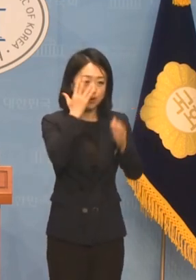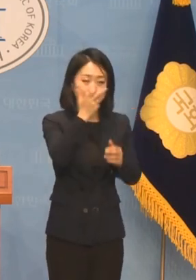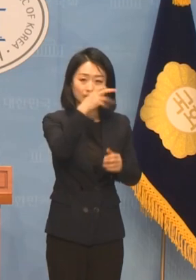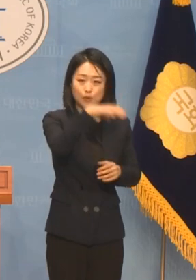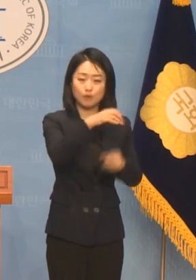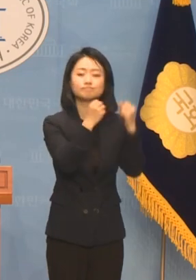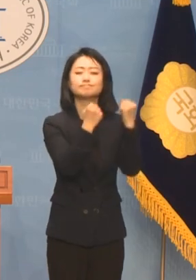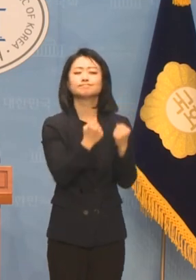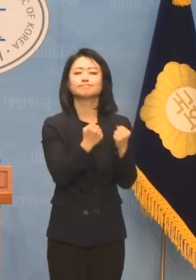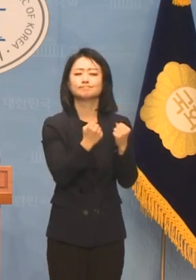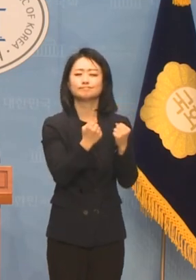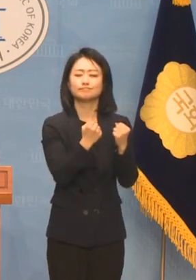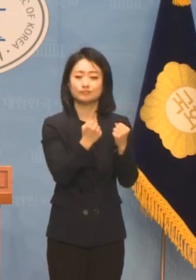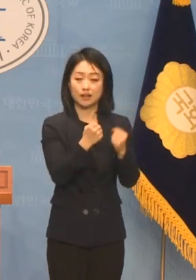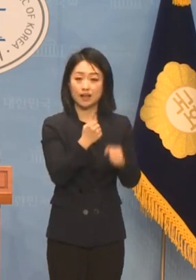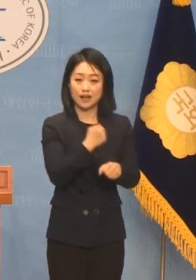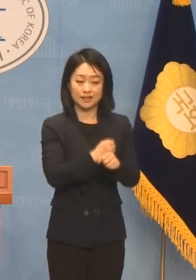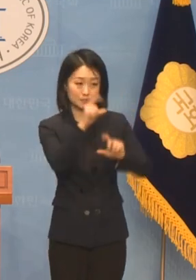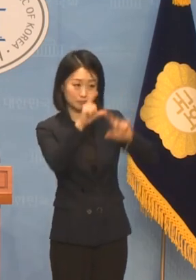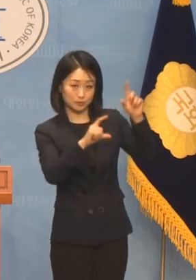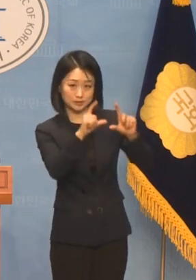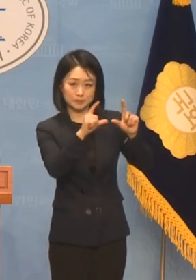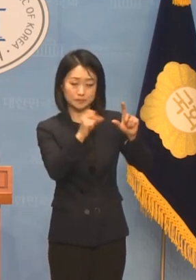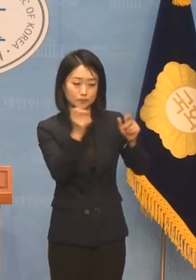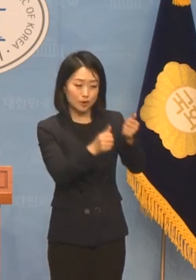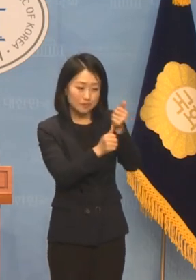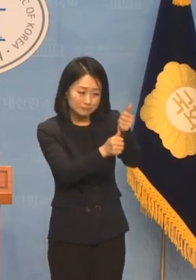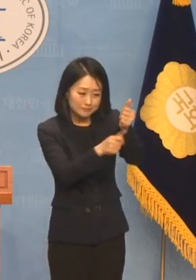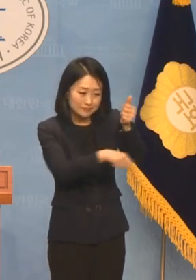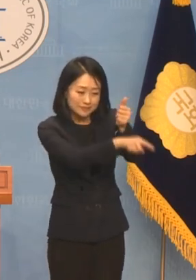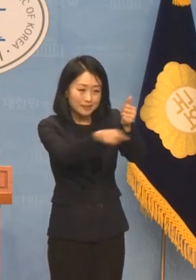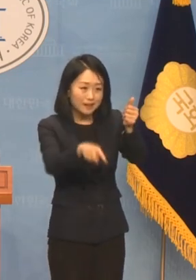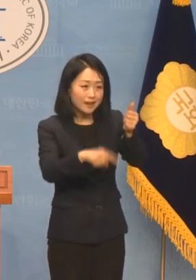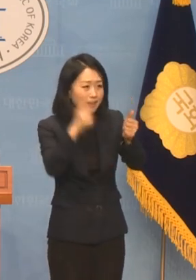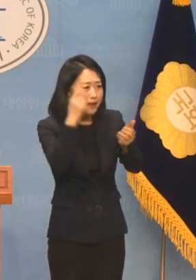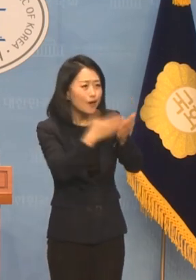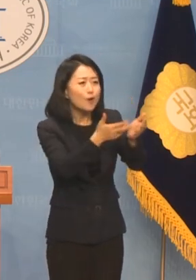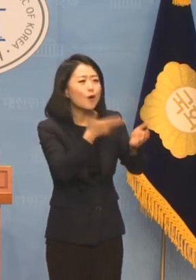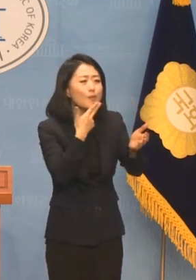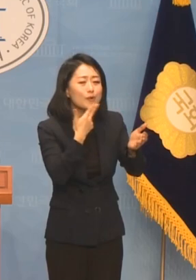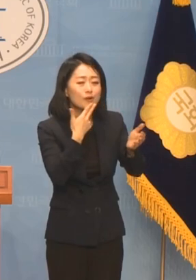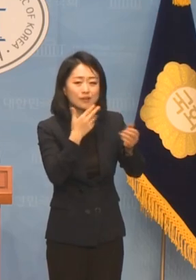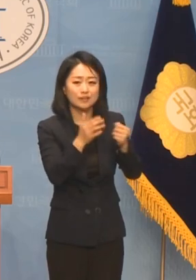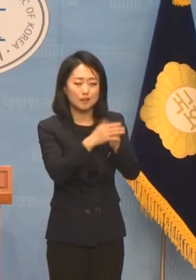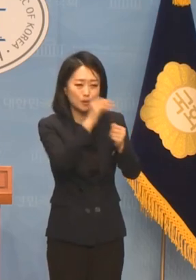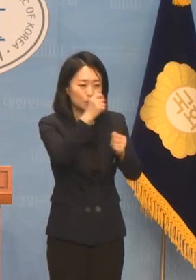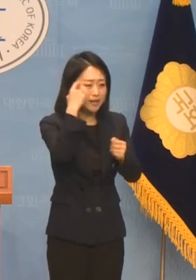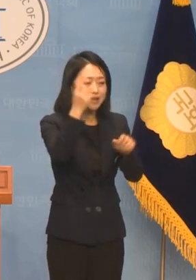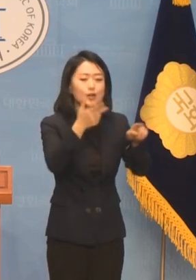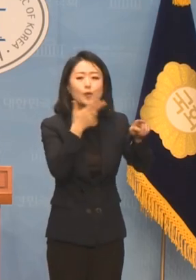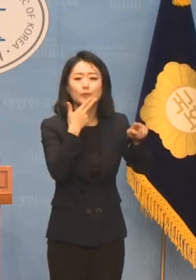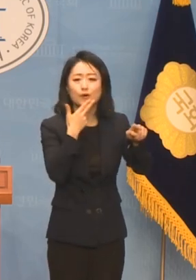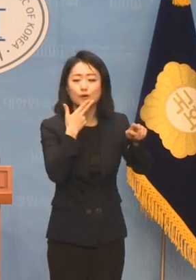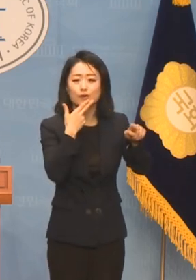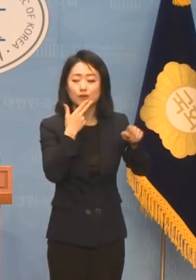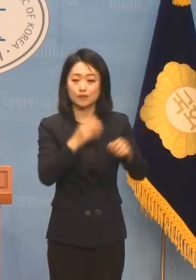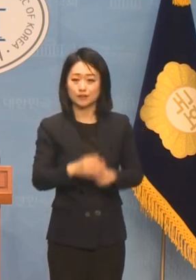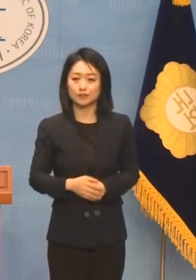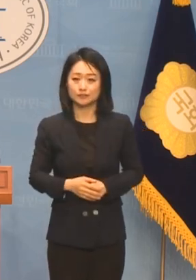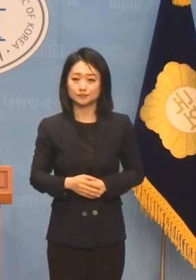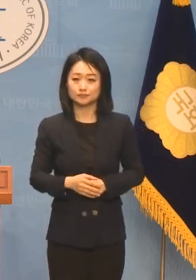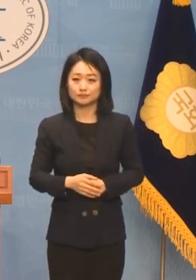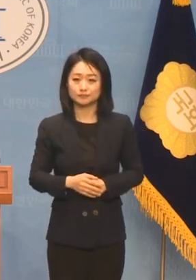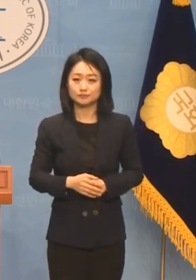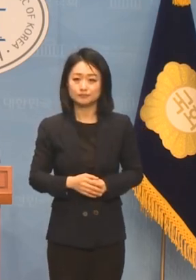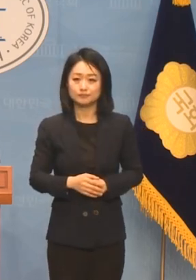반대견해라고는 하나도 내놓지 못하는 참모들과 논의해봐야 좋은 방안이 나올 리가 없습니다.